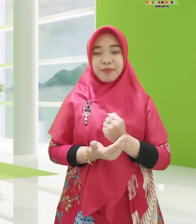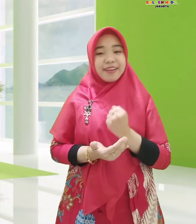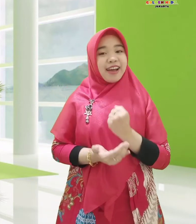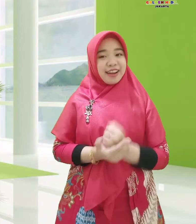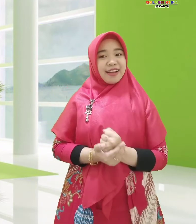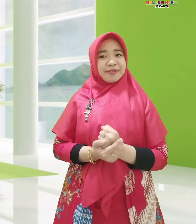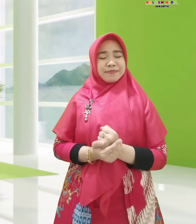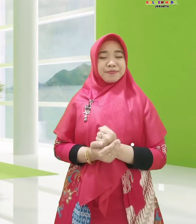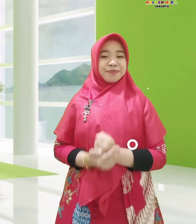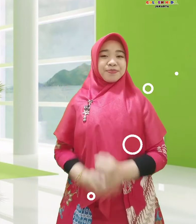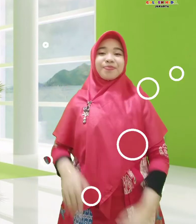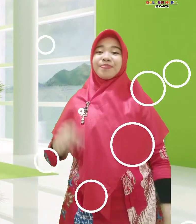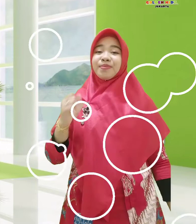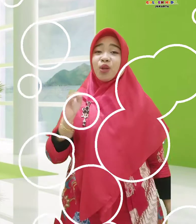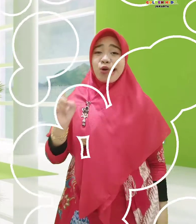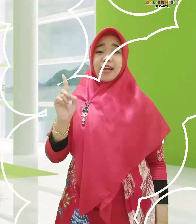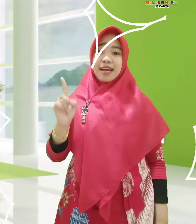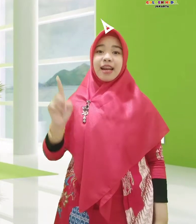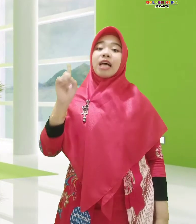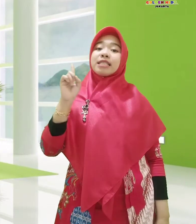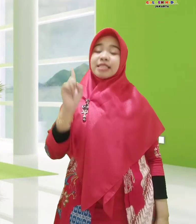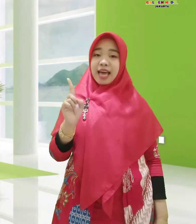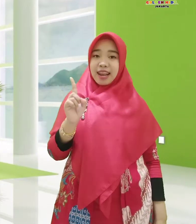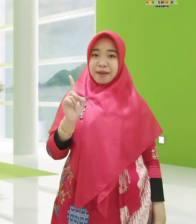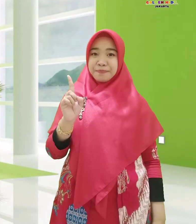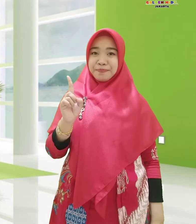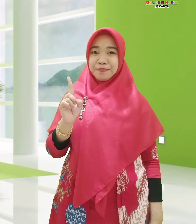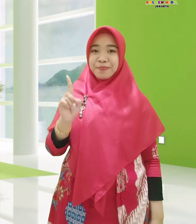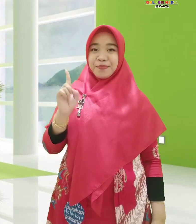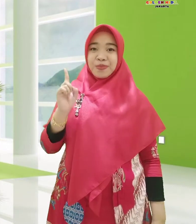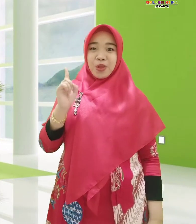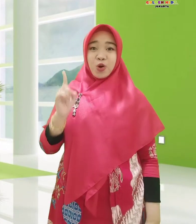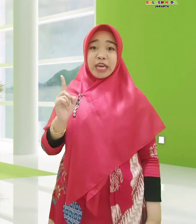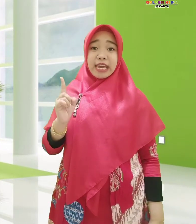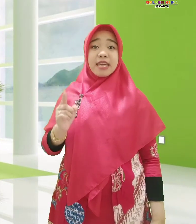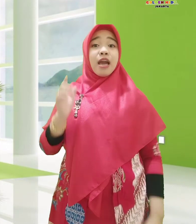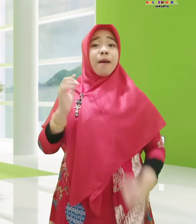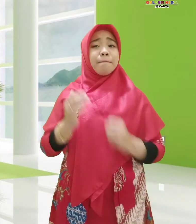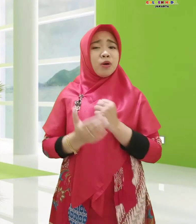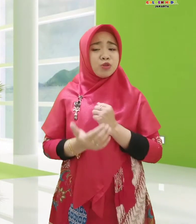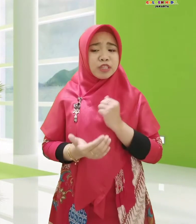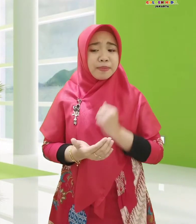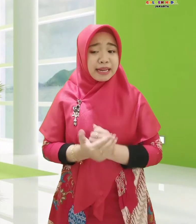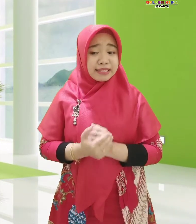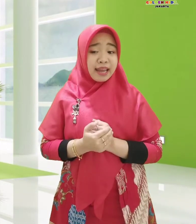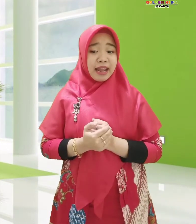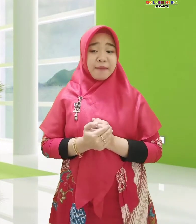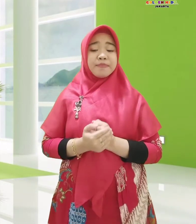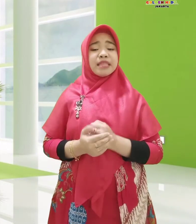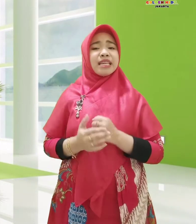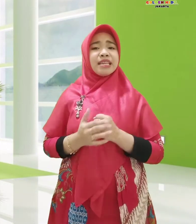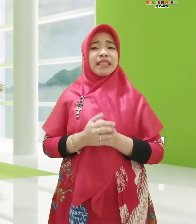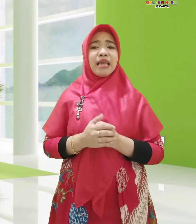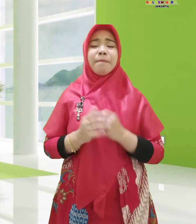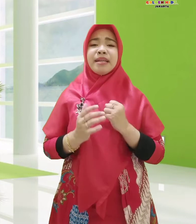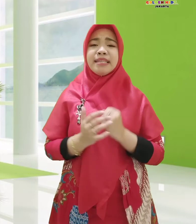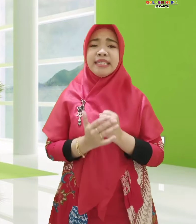pada anak? Yang pertama adalah salam. Oke, mengucapkan salam ternyata